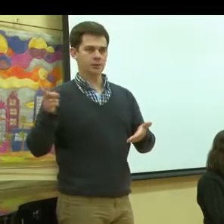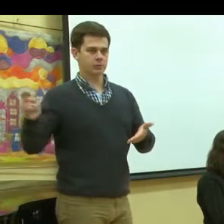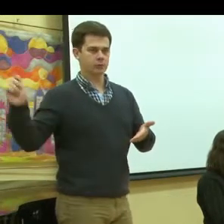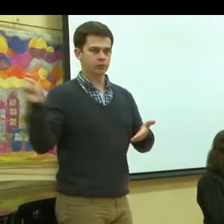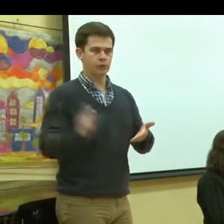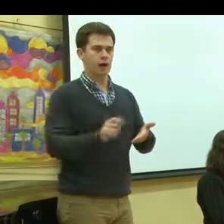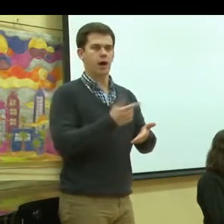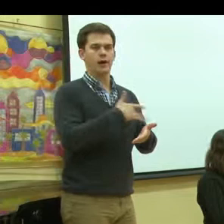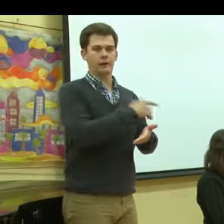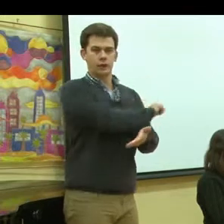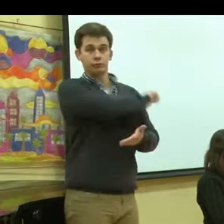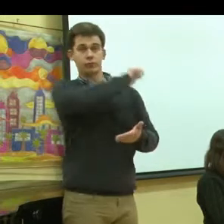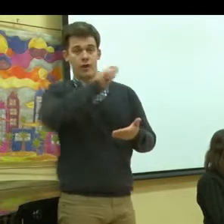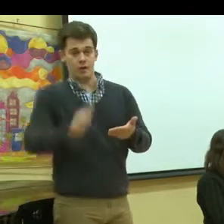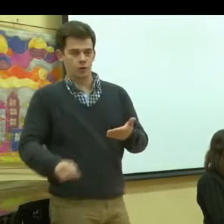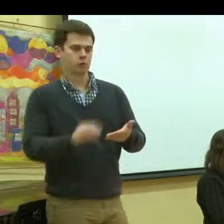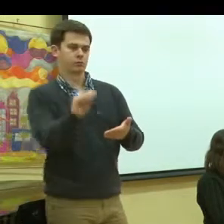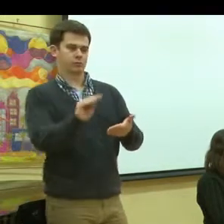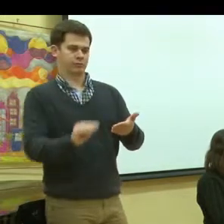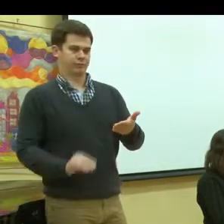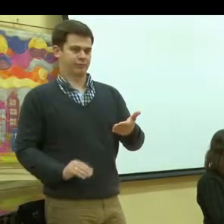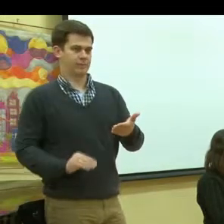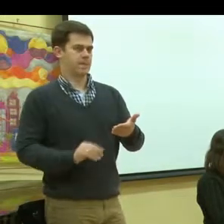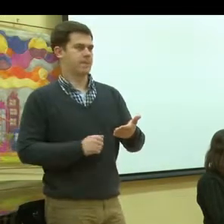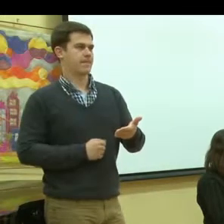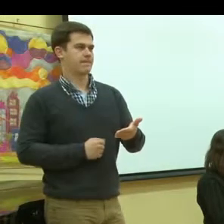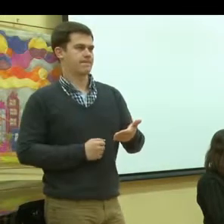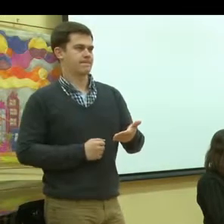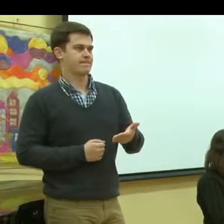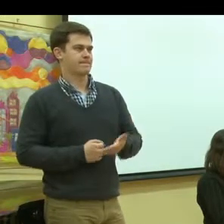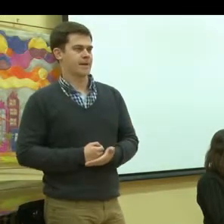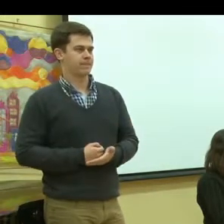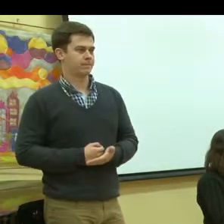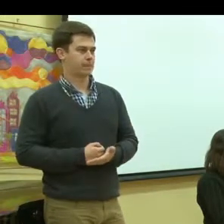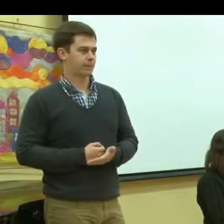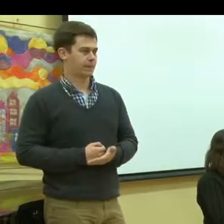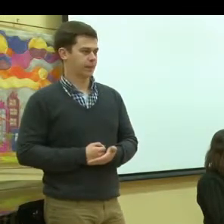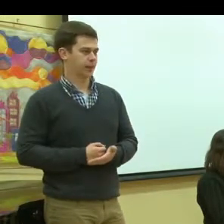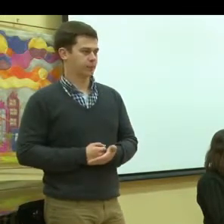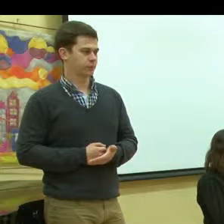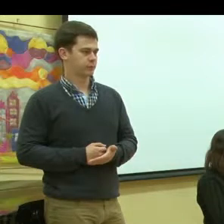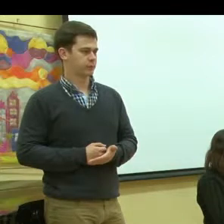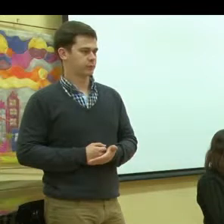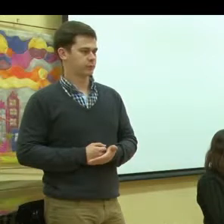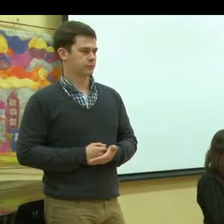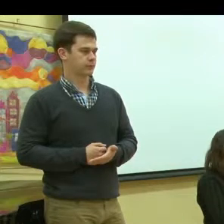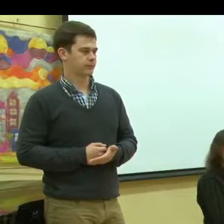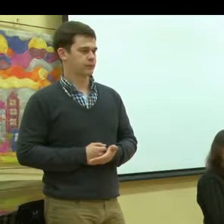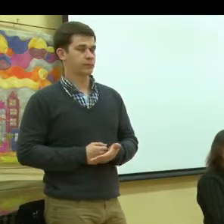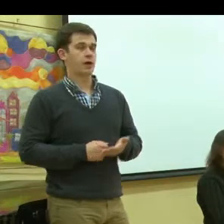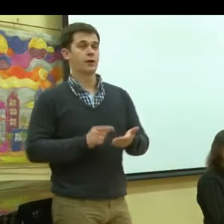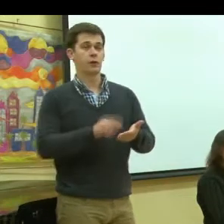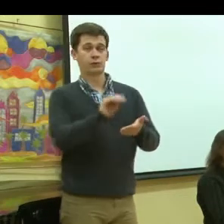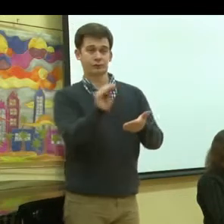że está traducido al polaco y dice que en el único lugar de París donde no se baila el tango es en el salón de la embajada argentina.